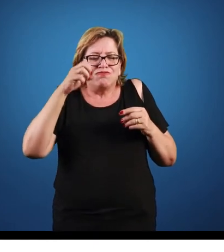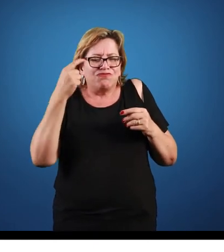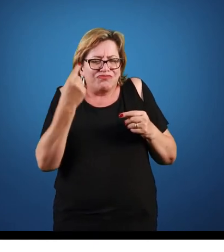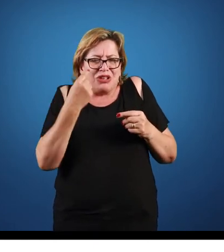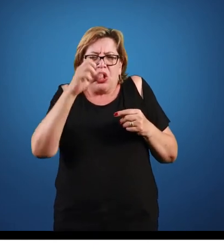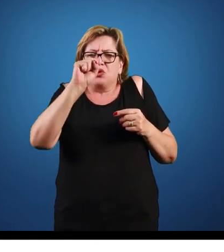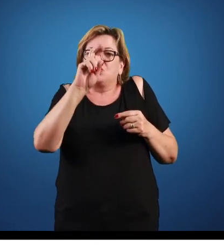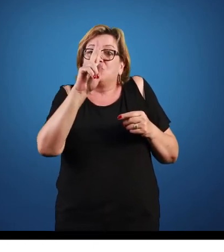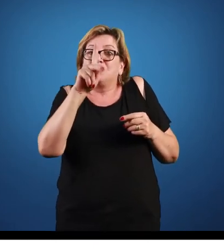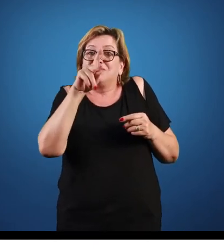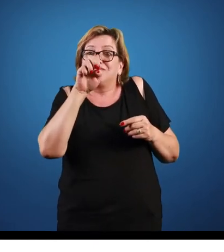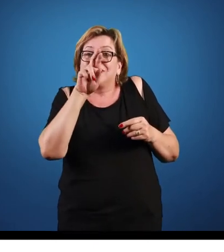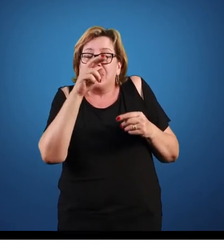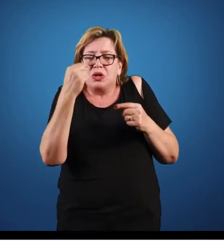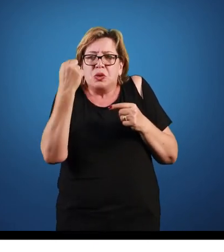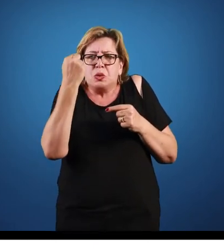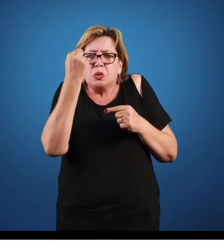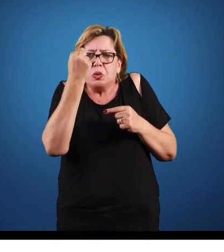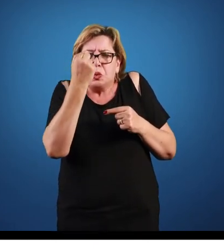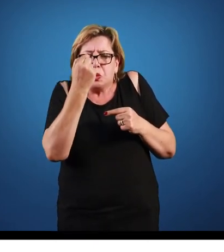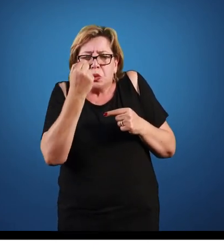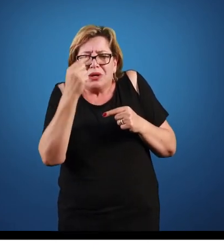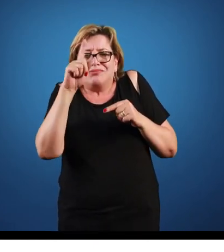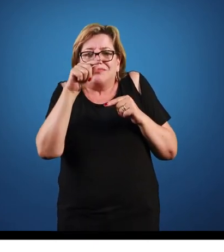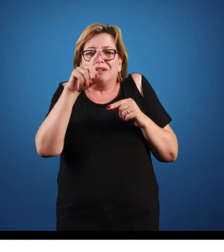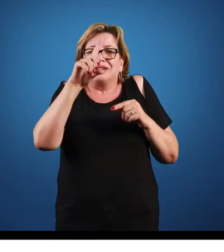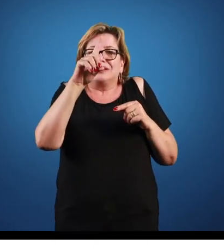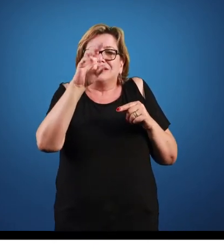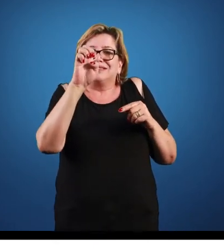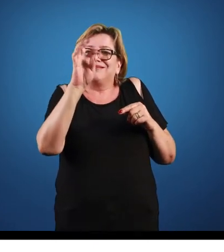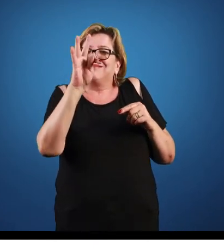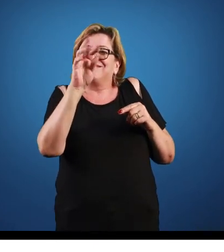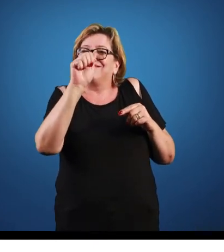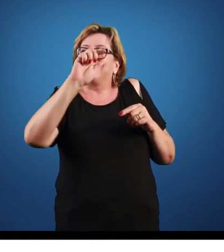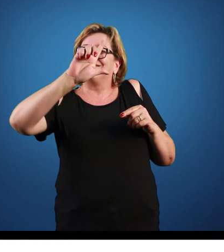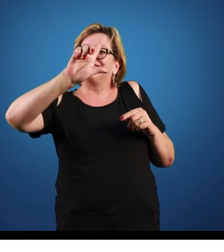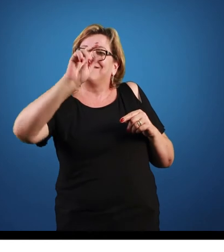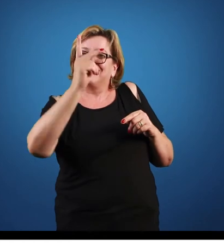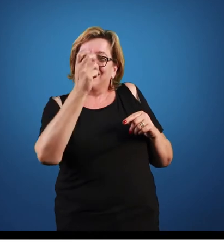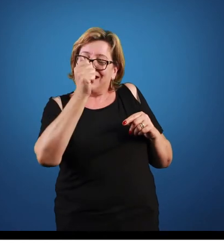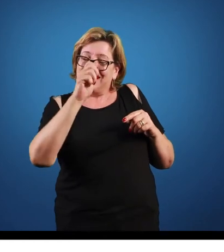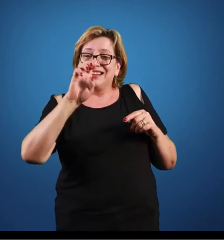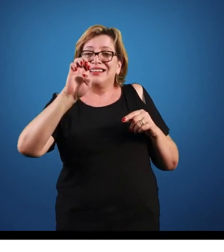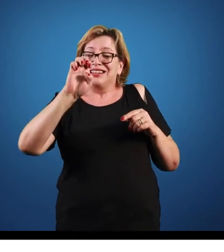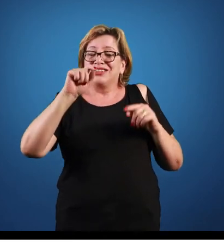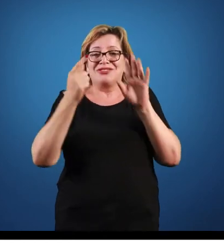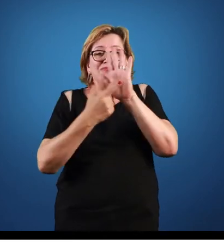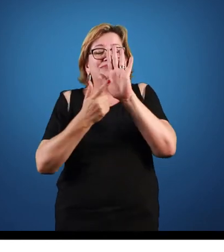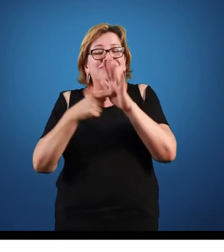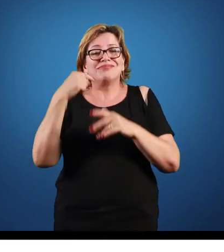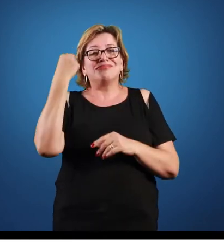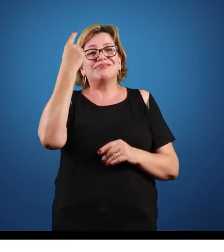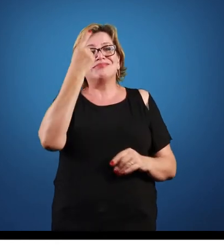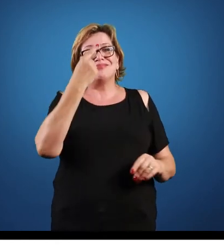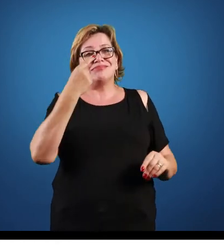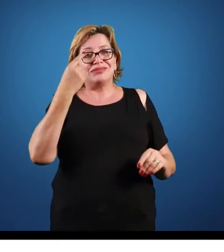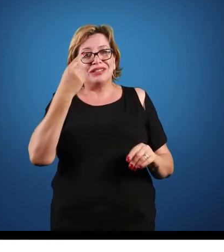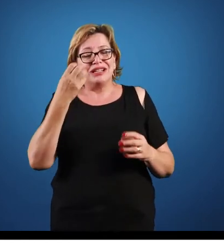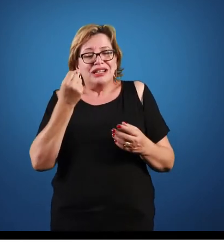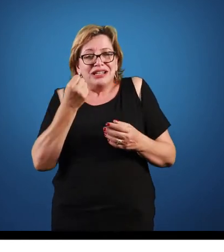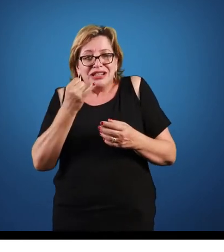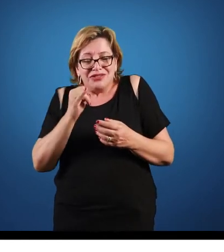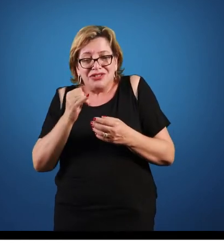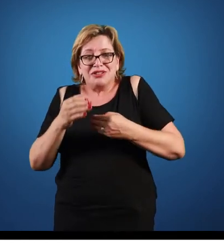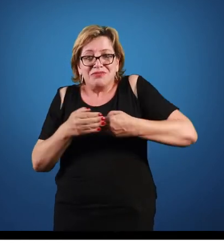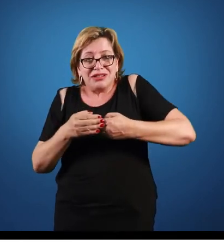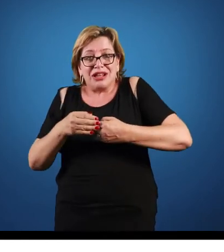é esse é o plano detalha então é um plano que pegasse um detalhe da pessoa no caso aqui o meu olho é que vocês estão vendo é se fosse um boneco do